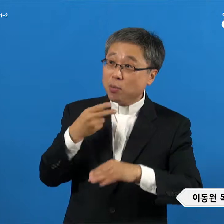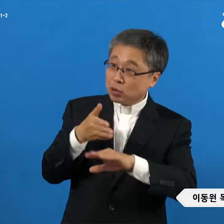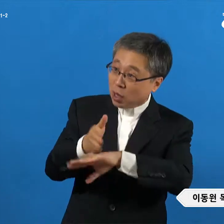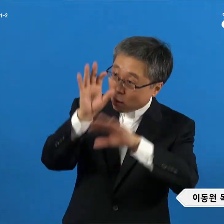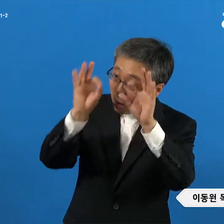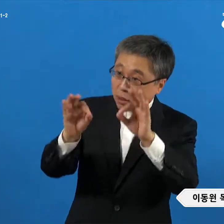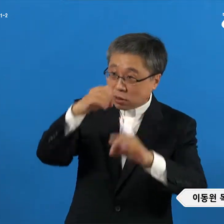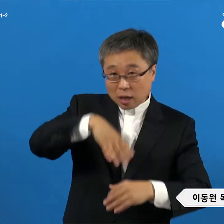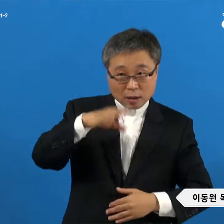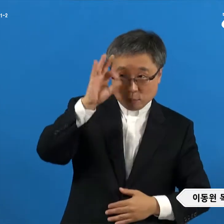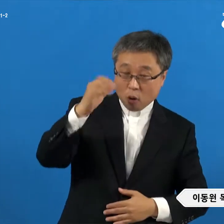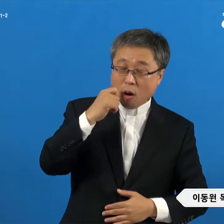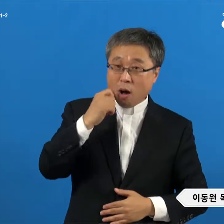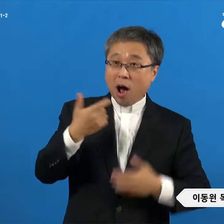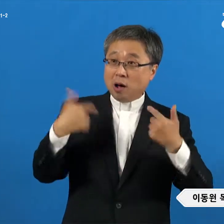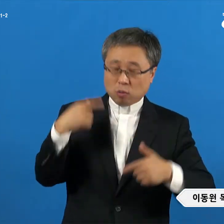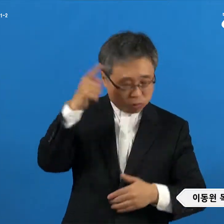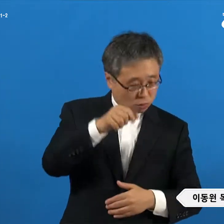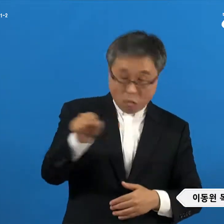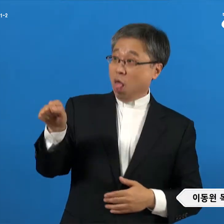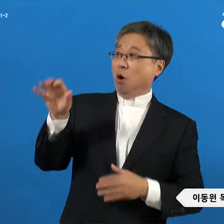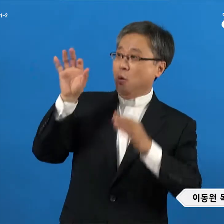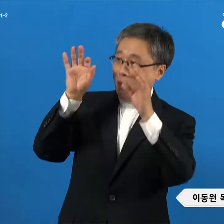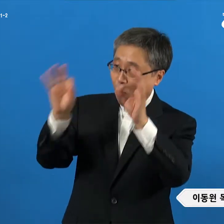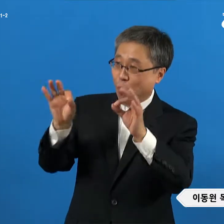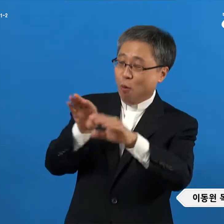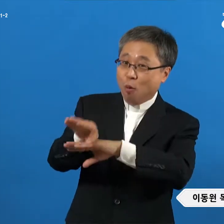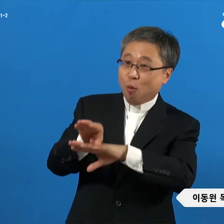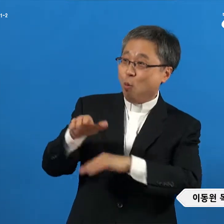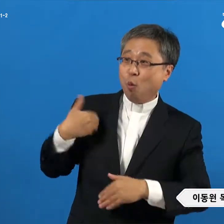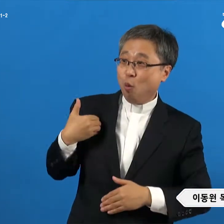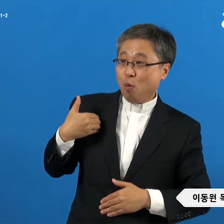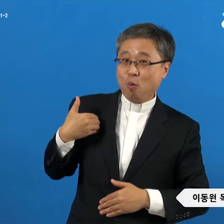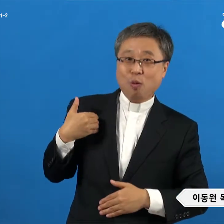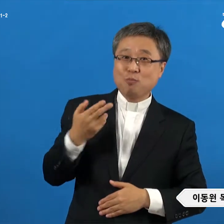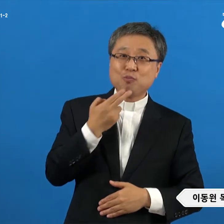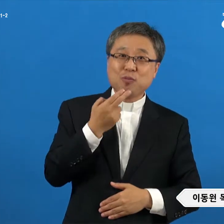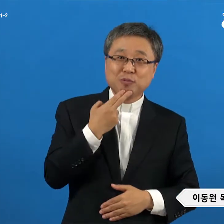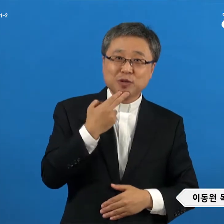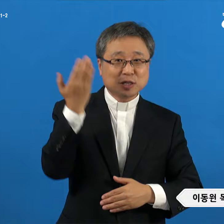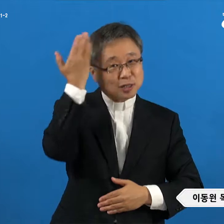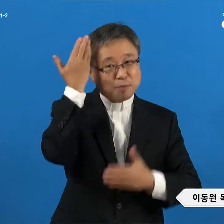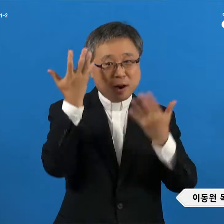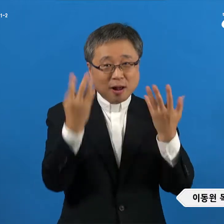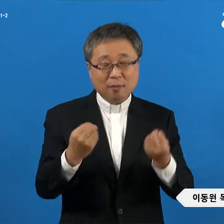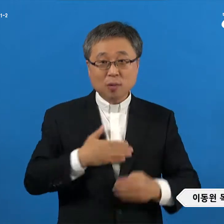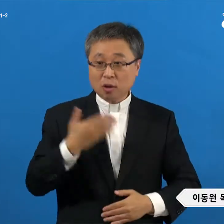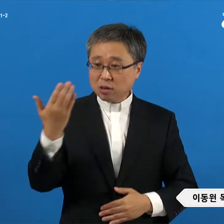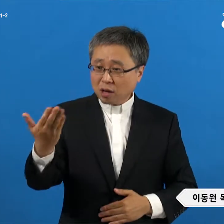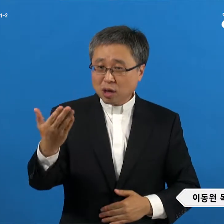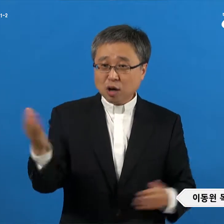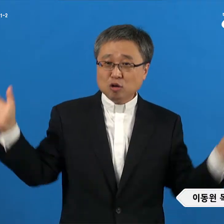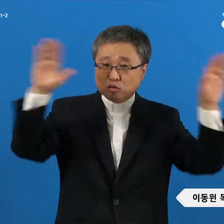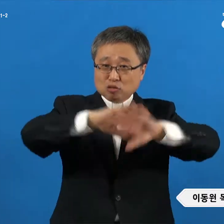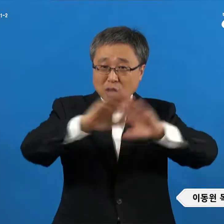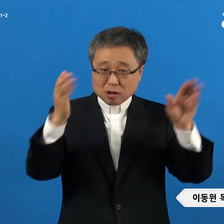봐. 항상 거기 하더라. 그리고 자동차에 모르는 것이 없어요. 당신은 주야로 성경을 묵상 안 하고